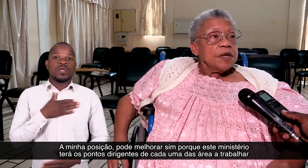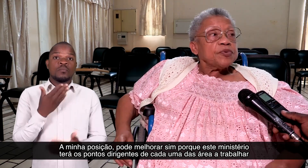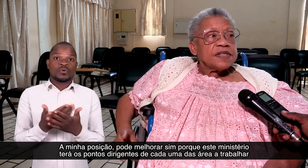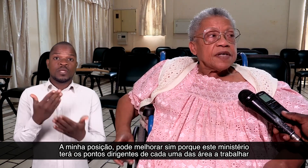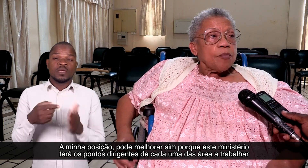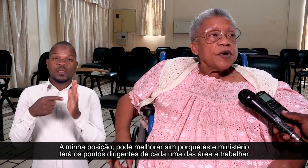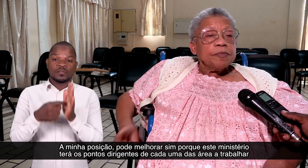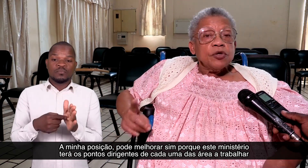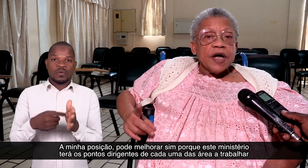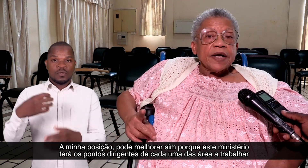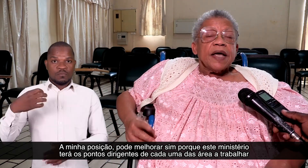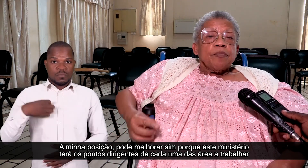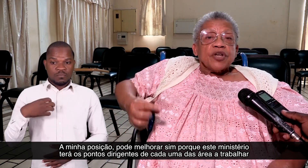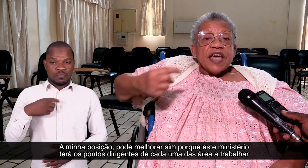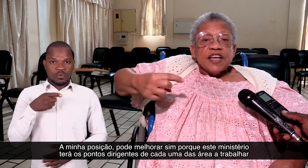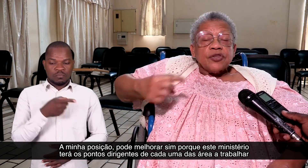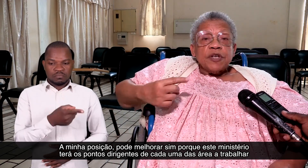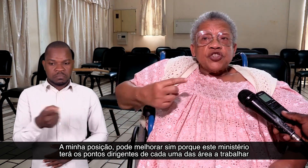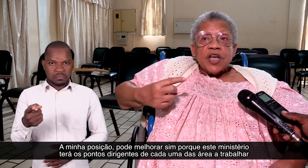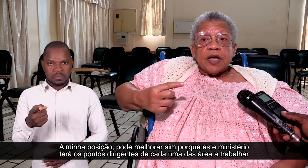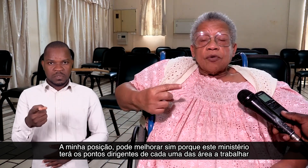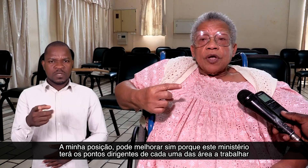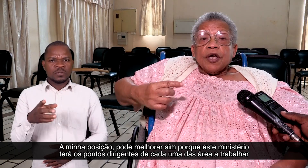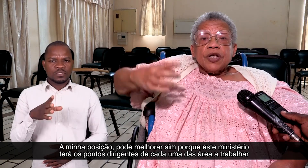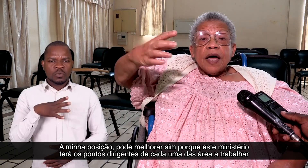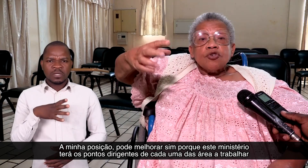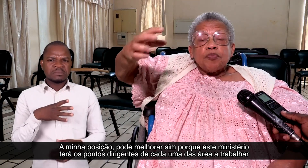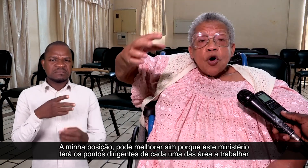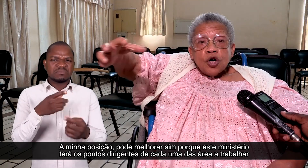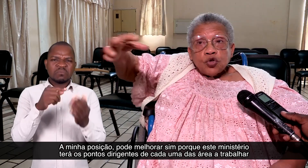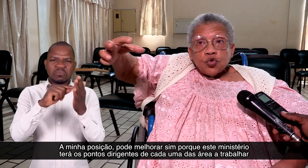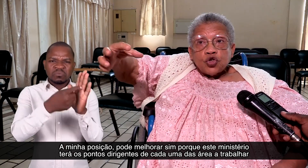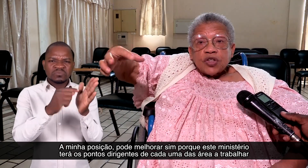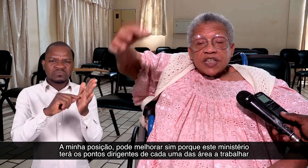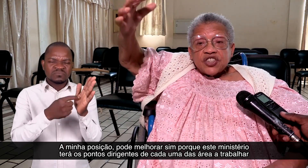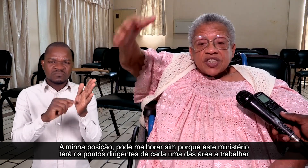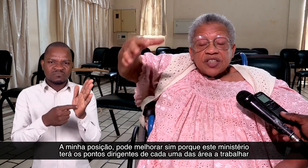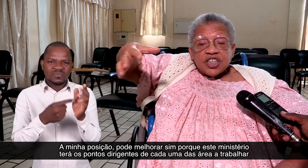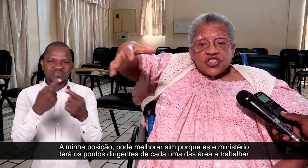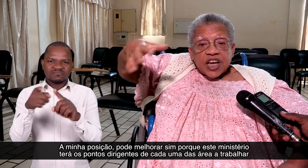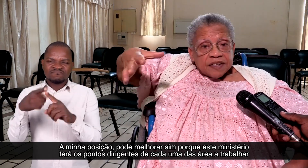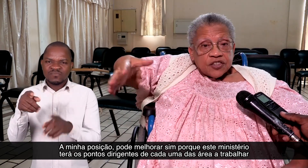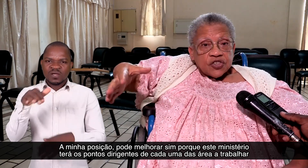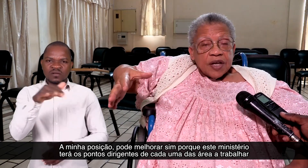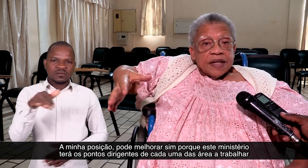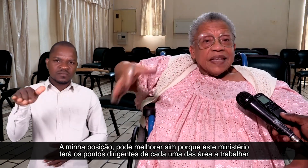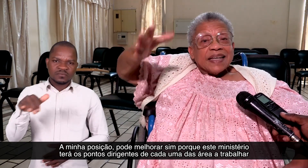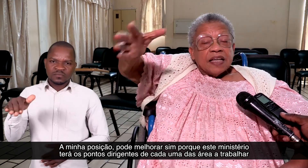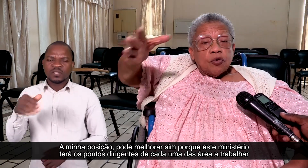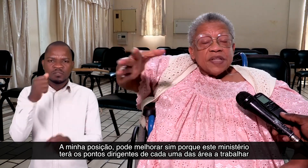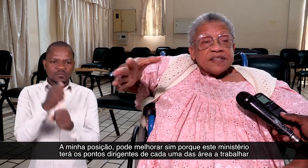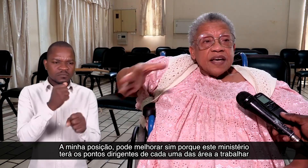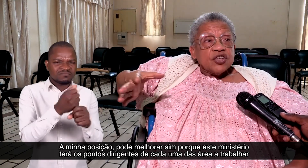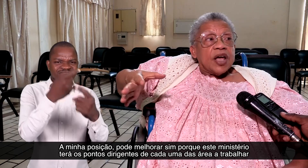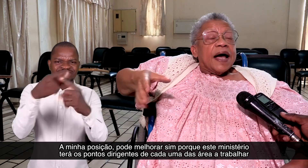esta é a minha posição, pode melhorar, porque este Ministério terá os pontos dirigentes de